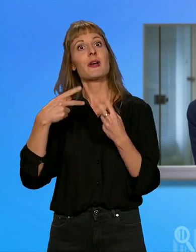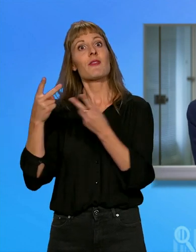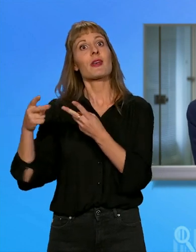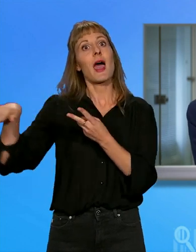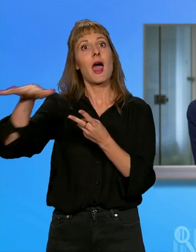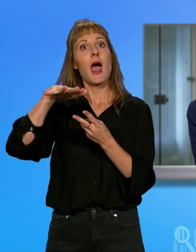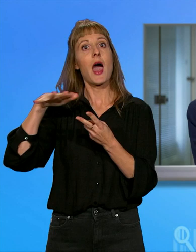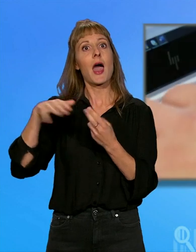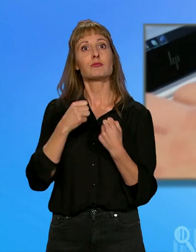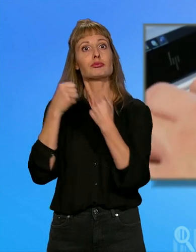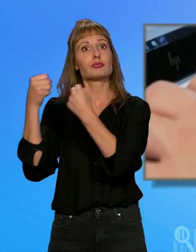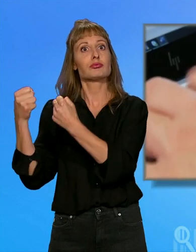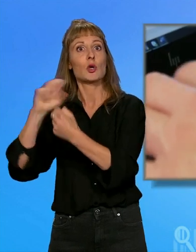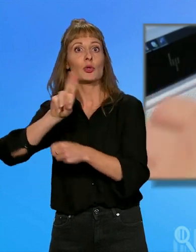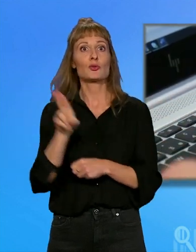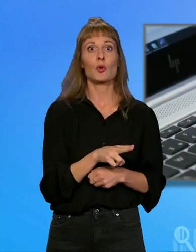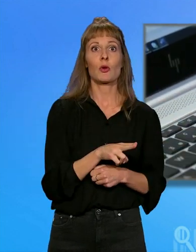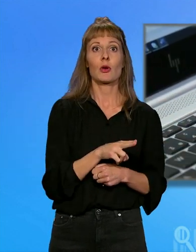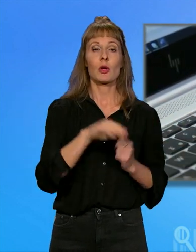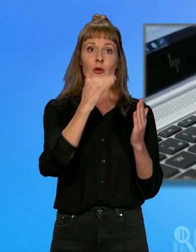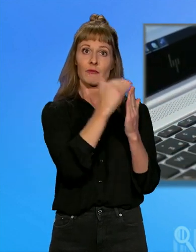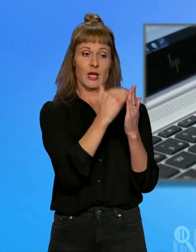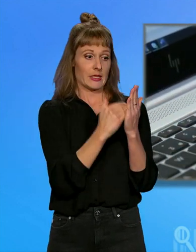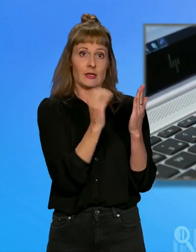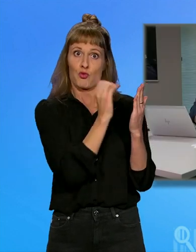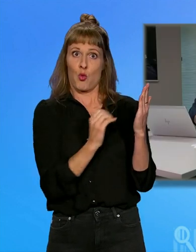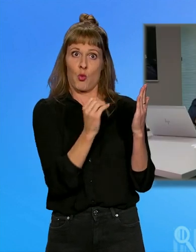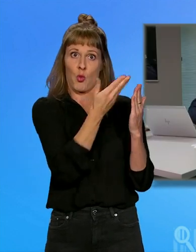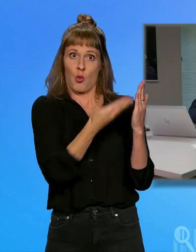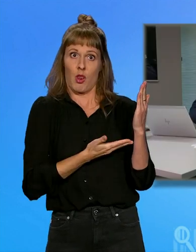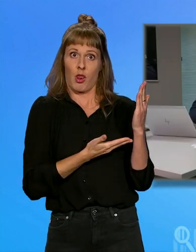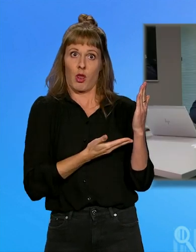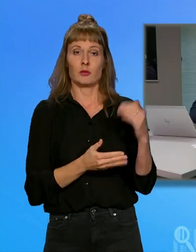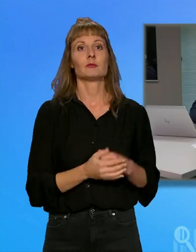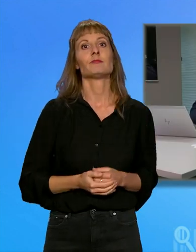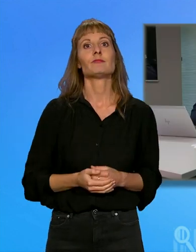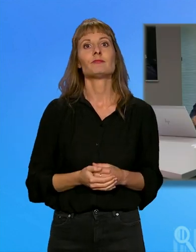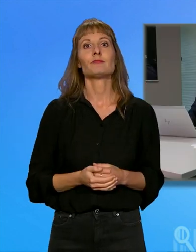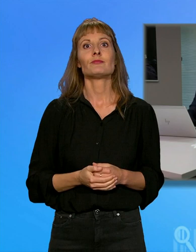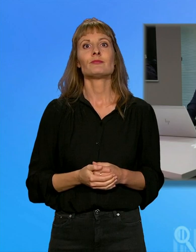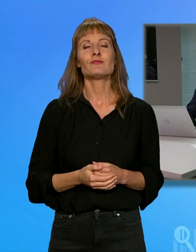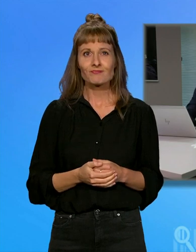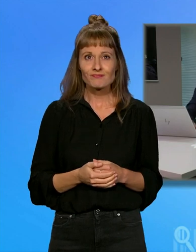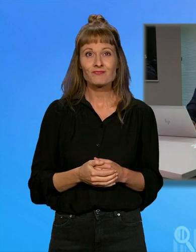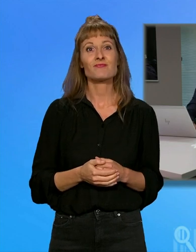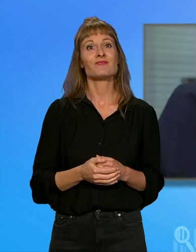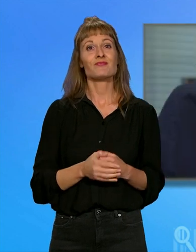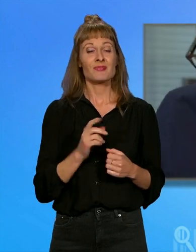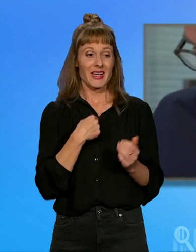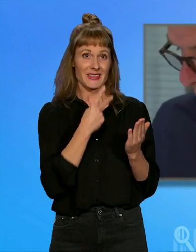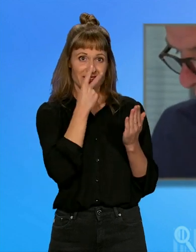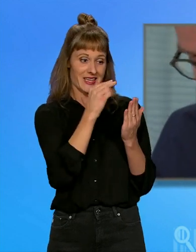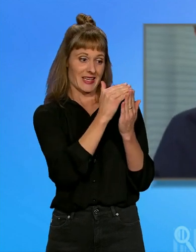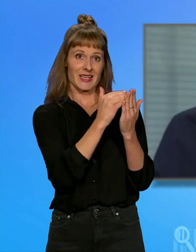man hier nie auf dieser Liste. Ich analysiere weiter und stelle fest, DPD plant für die Fahrer allein